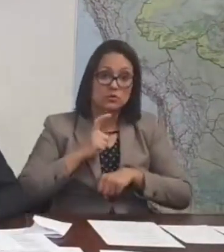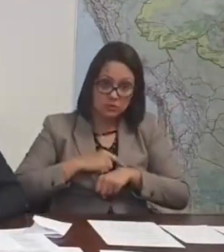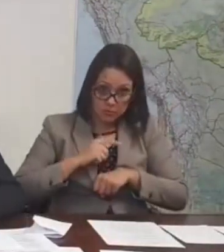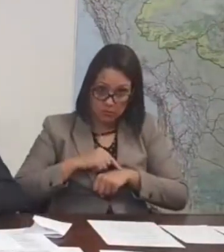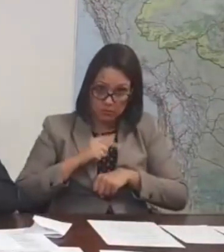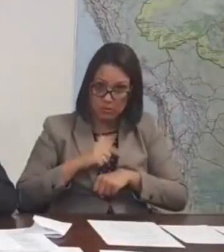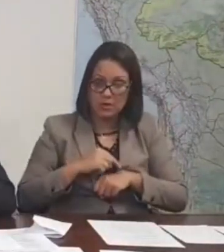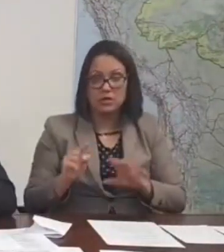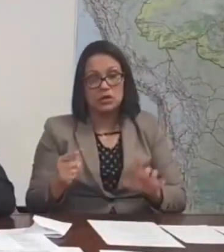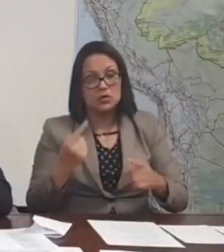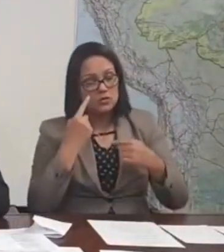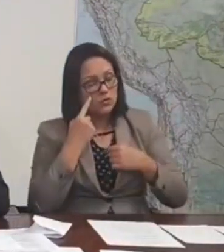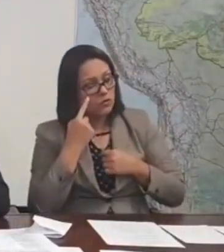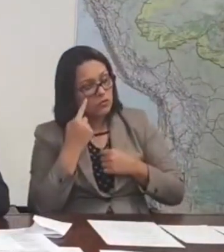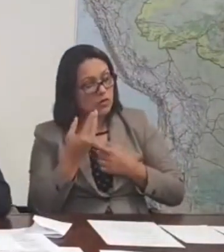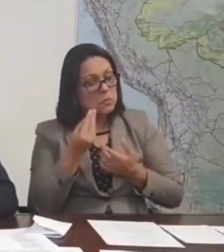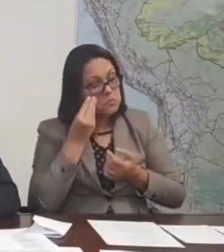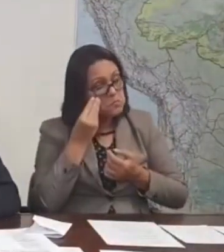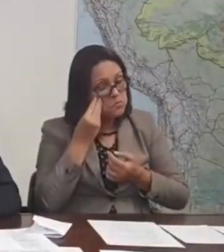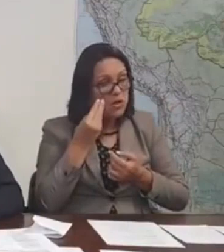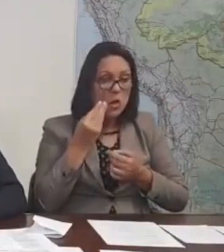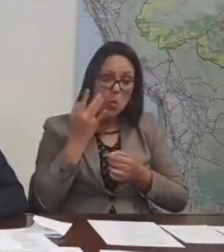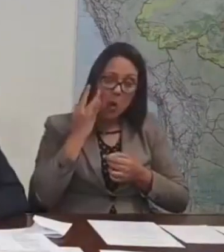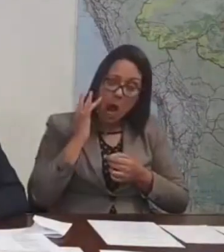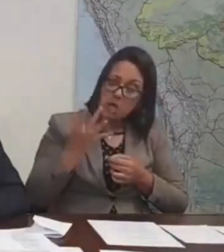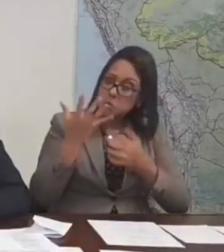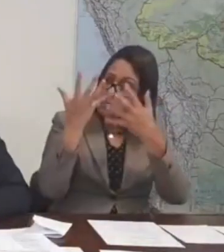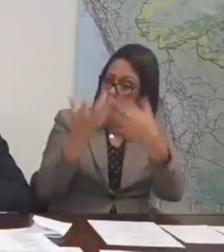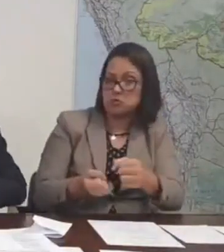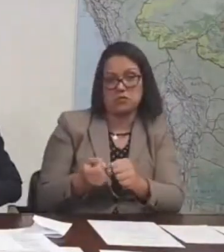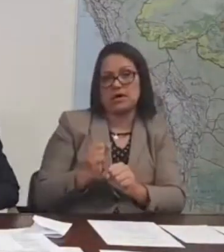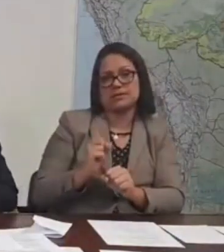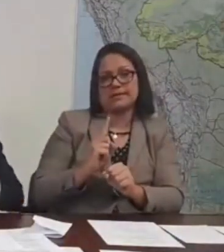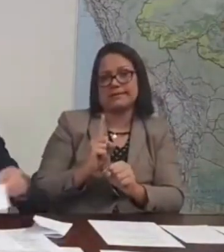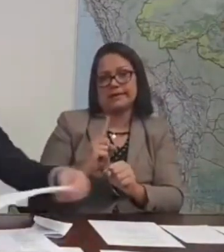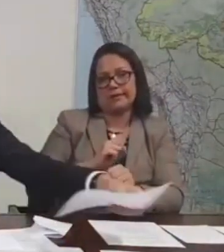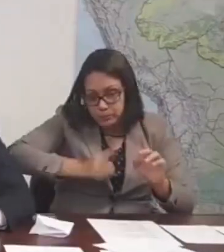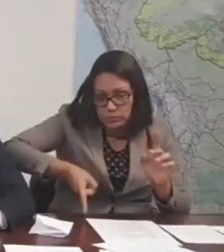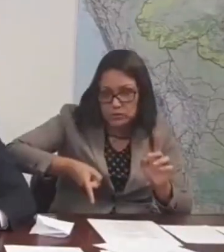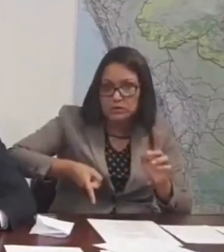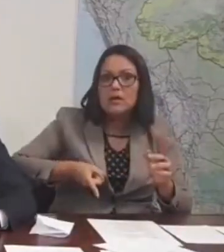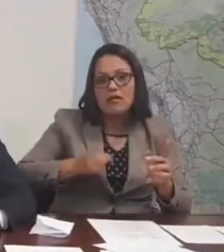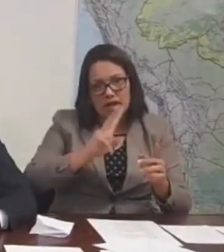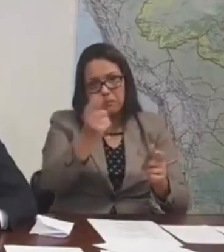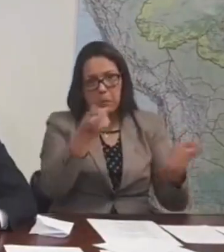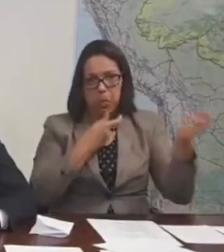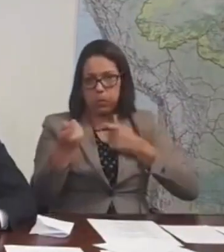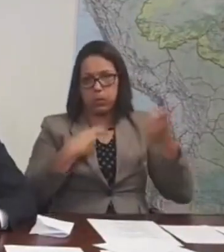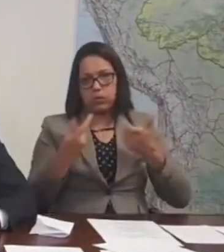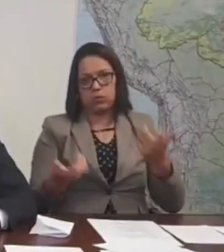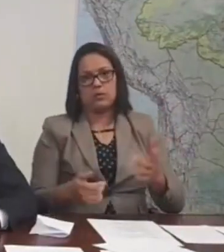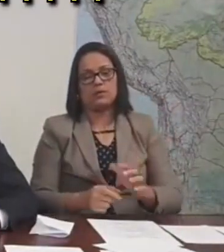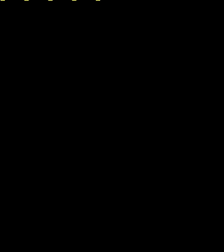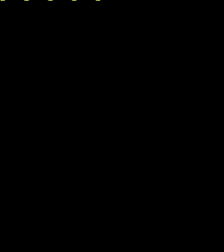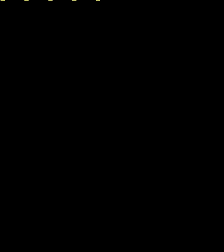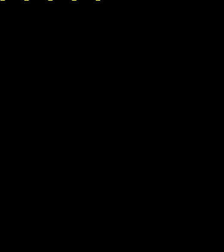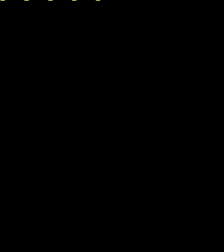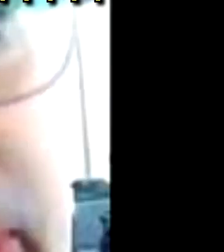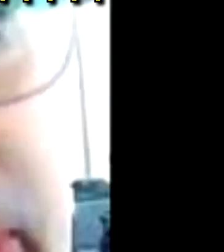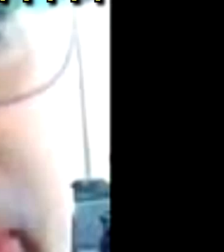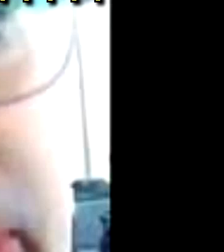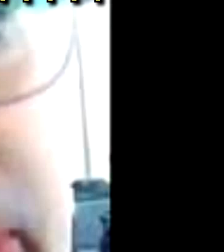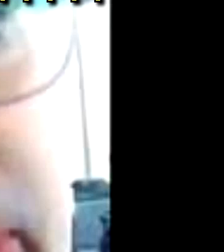eu digo eu estou convencido posso mudar a vetar o dispositivo só tem que entender por que funciona